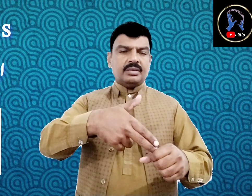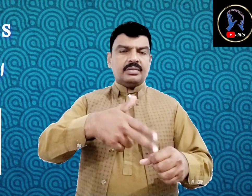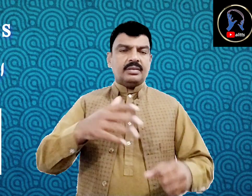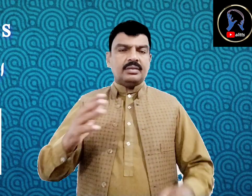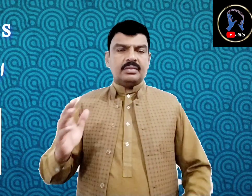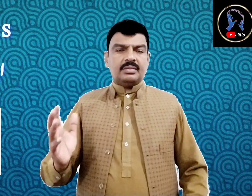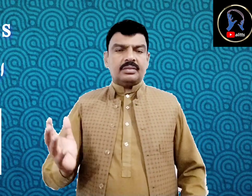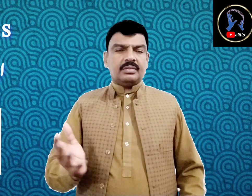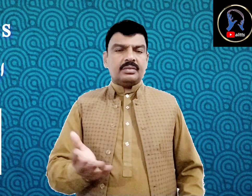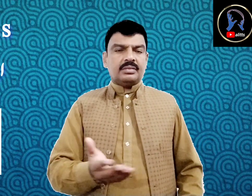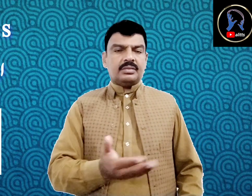petrol। हाँ,